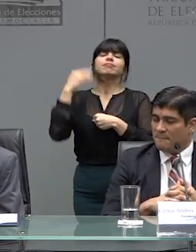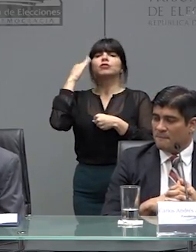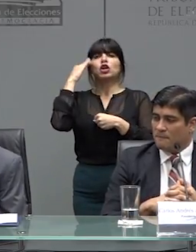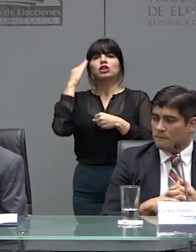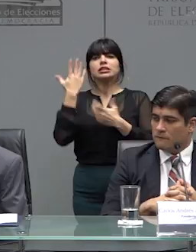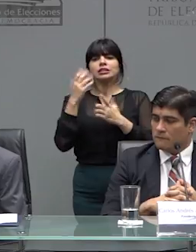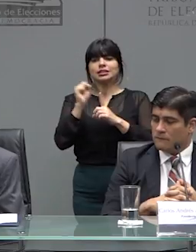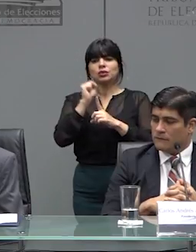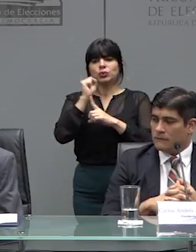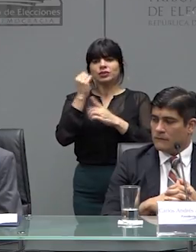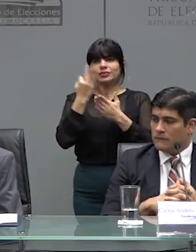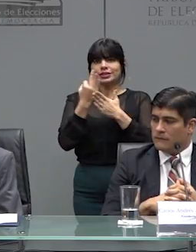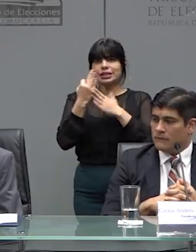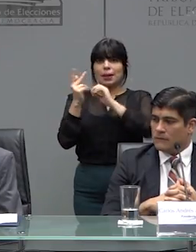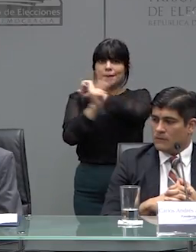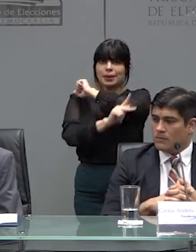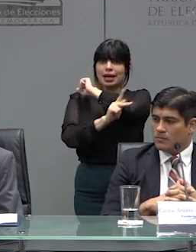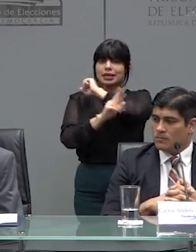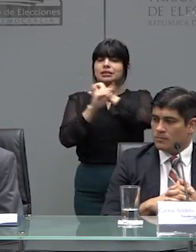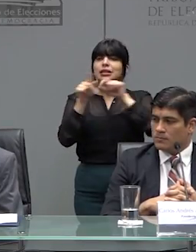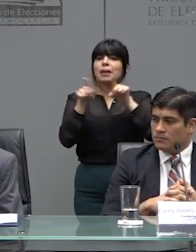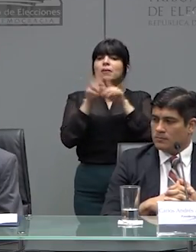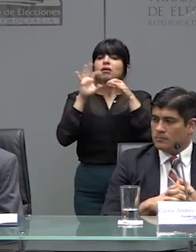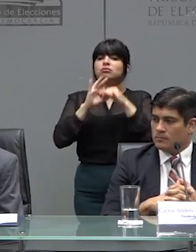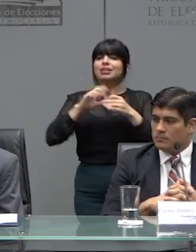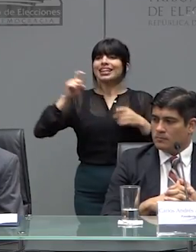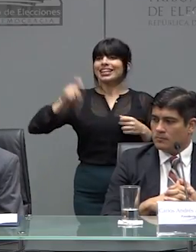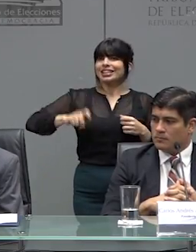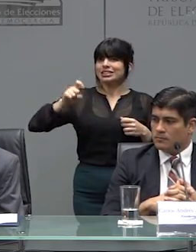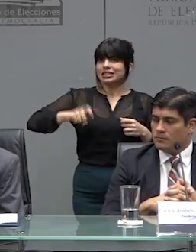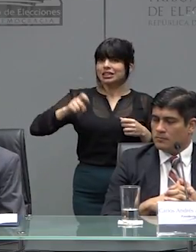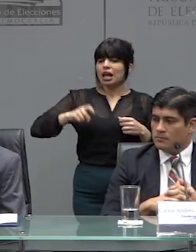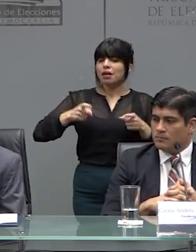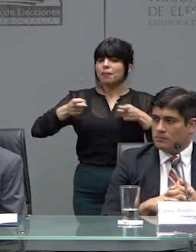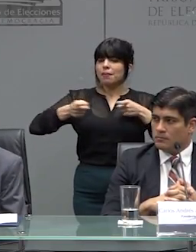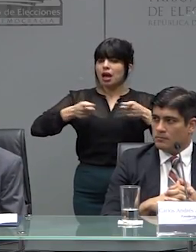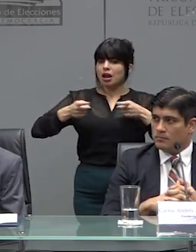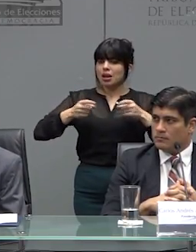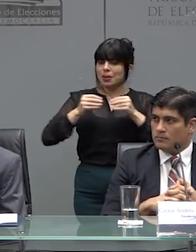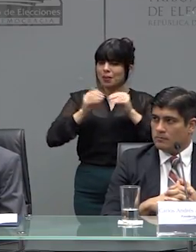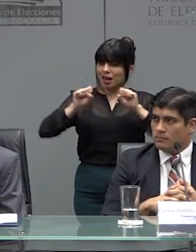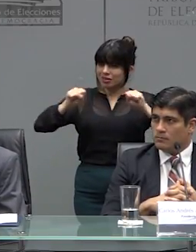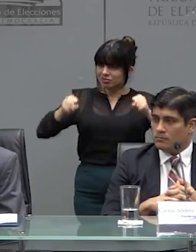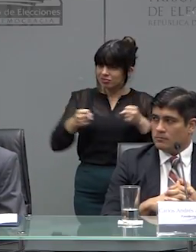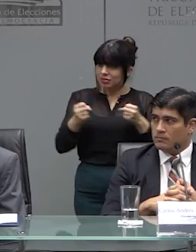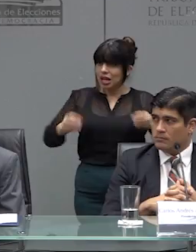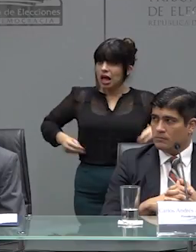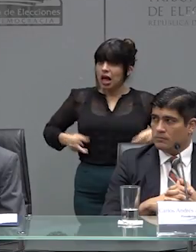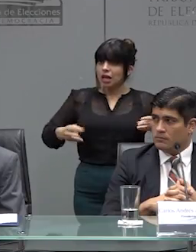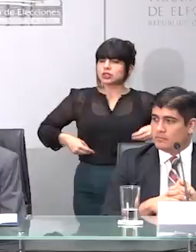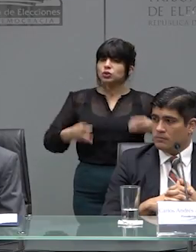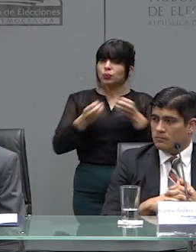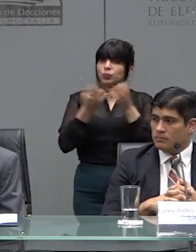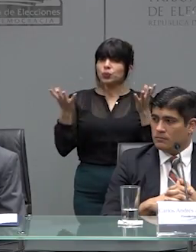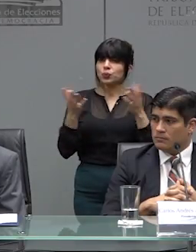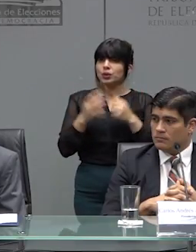conciencia de la situación fiscal del país y sobre la necesidad de un manejo austero del gasto